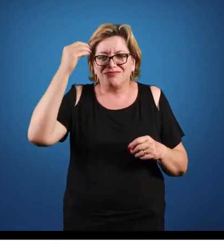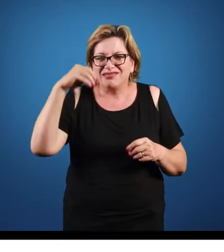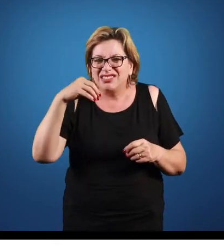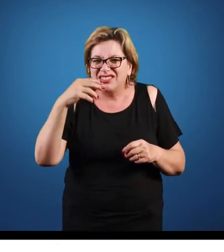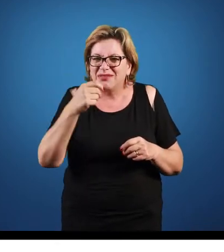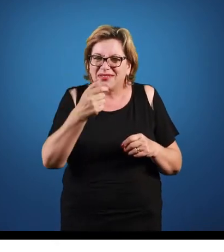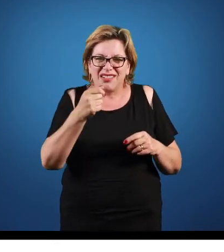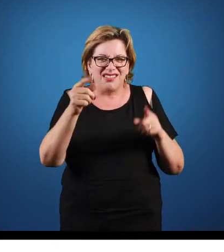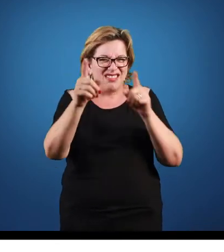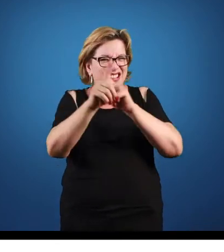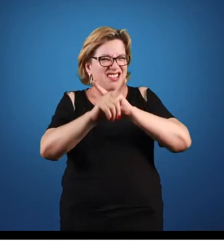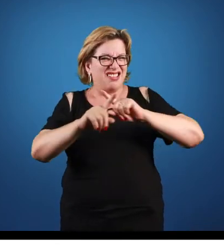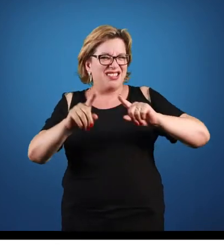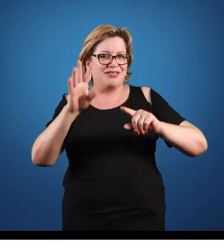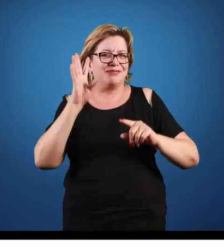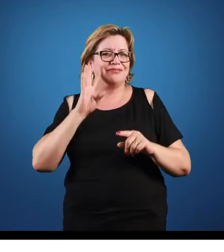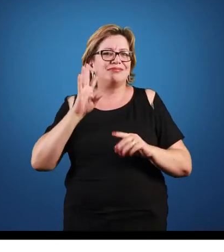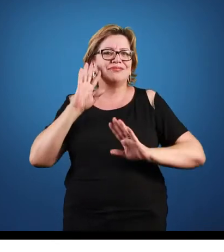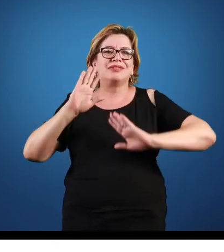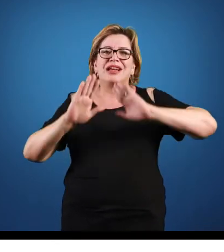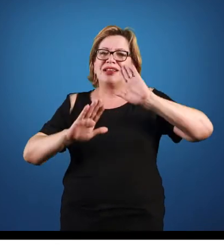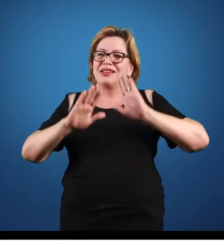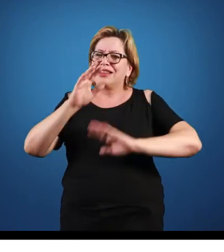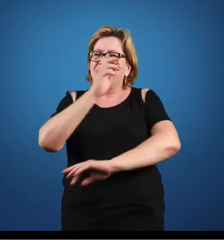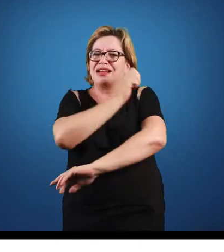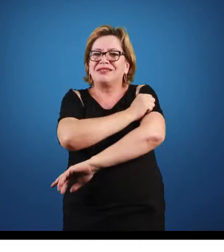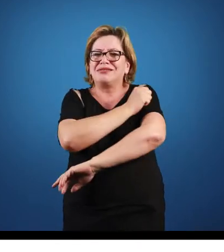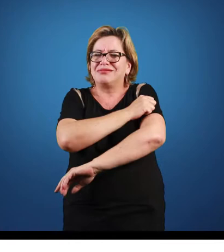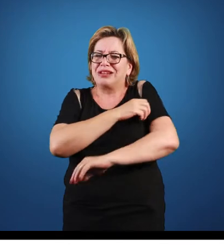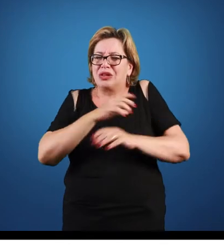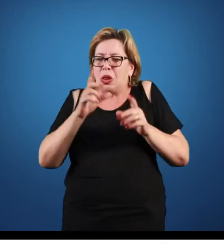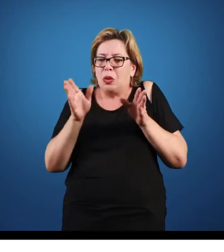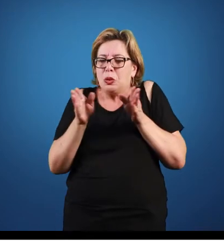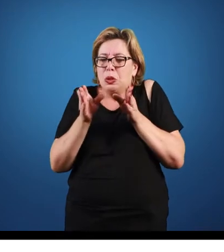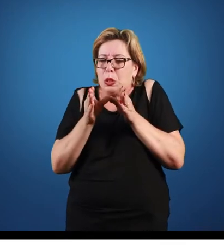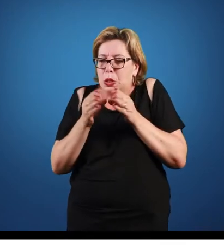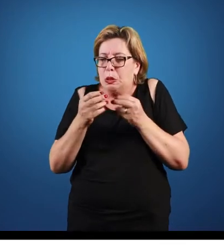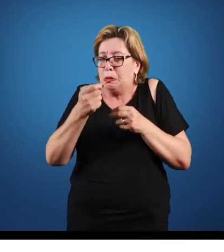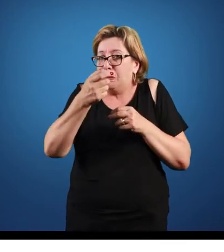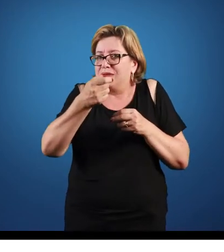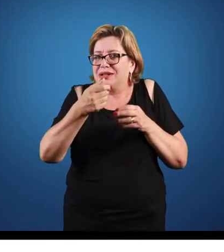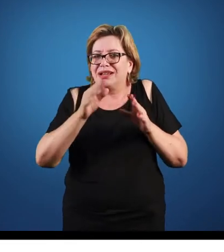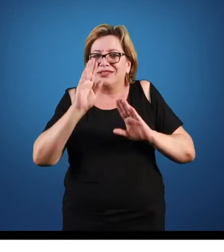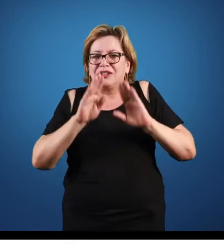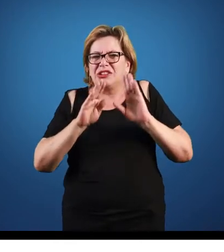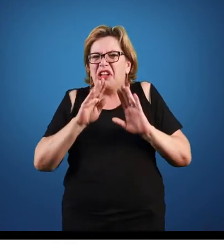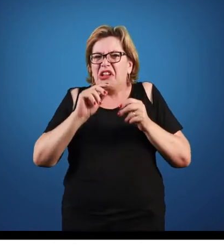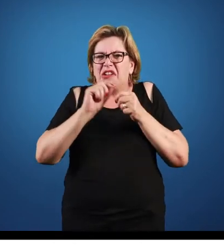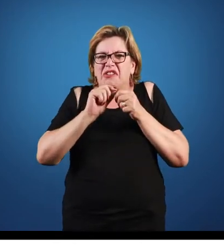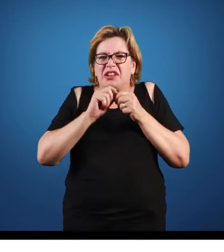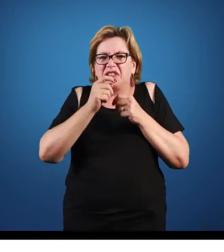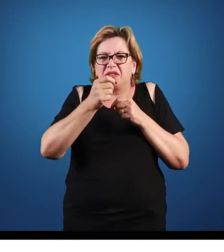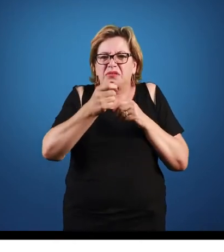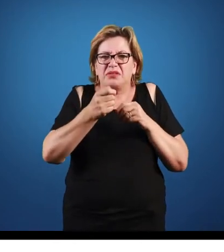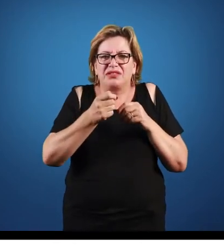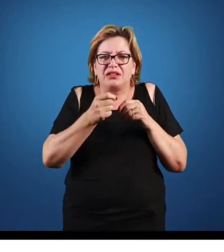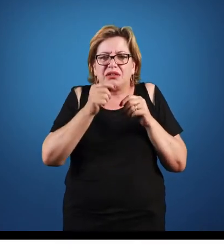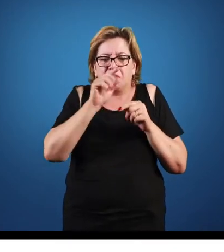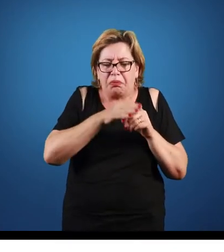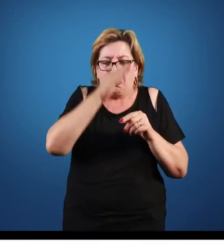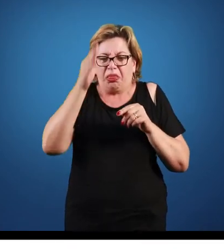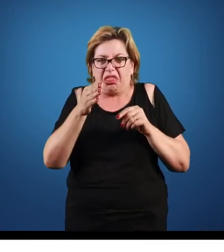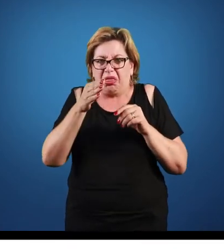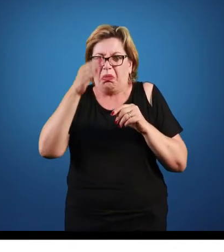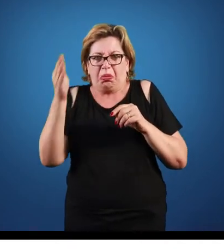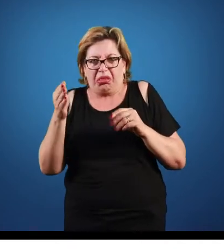fizer menos ele não fica legal eu tenho alunos que elas costumam fazer essa malandragem nas costas ela já eu vou fazer - fotografia vai ficar dando uns